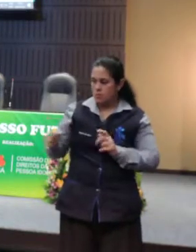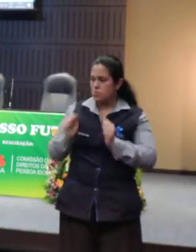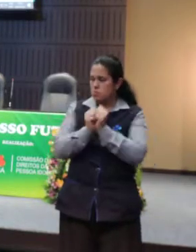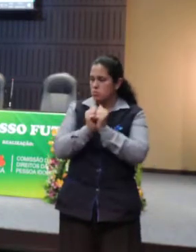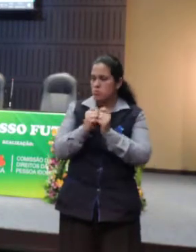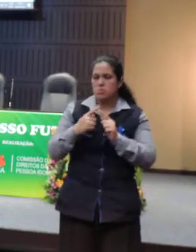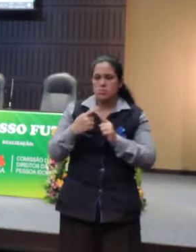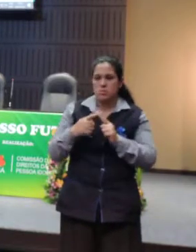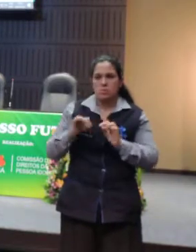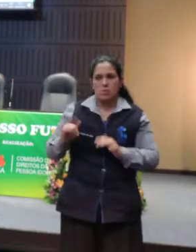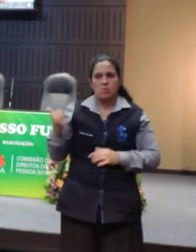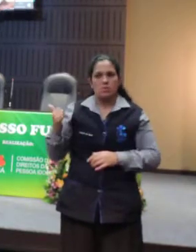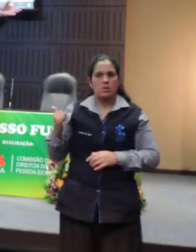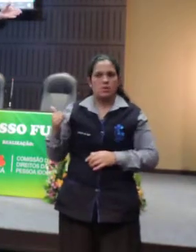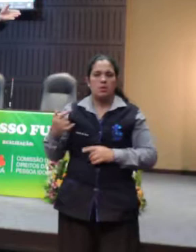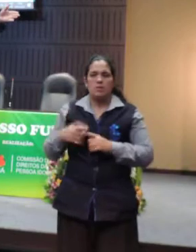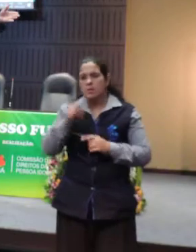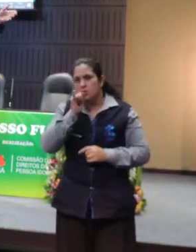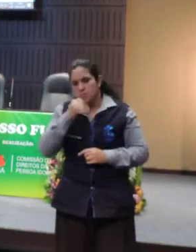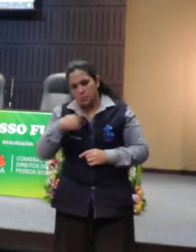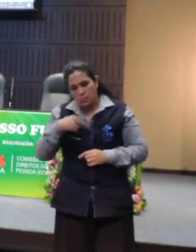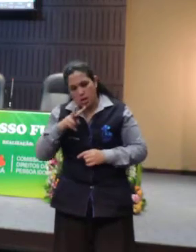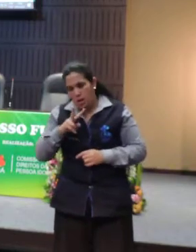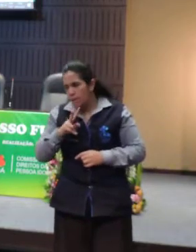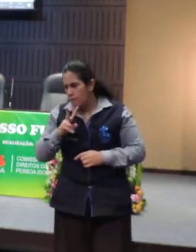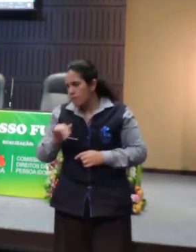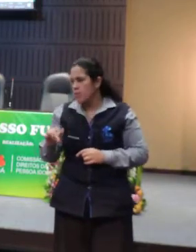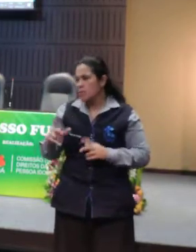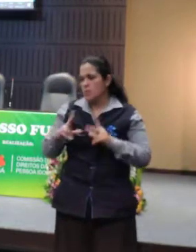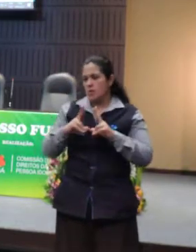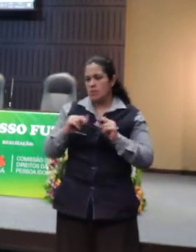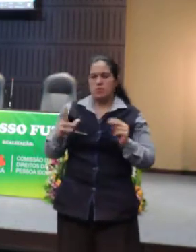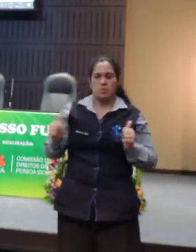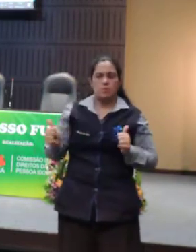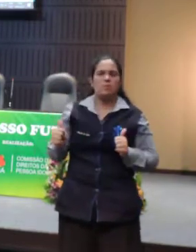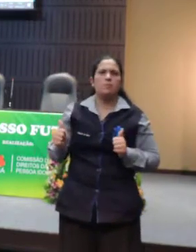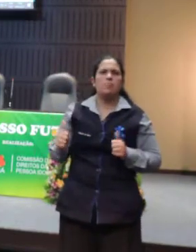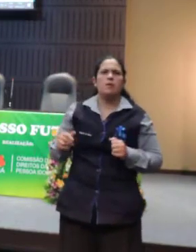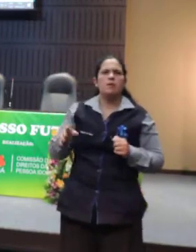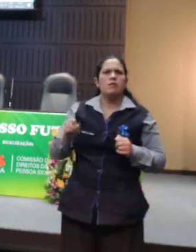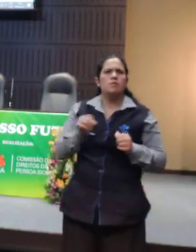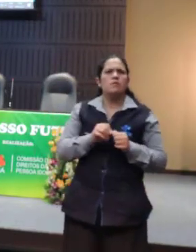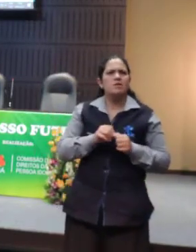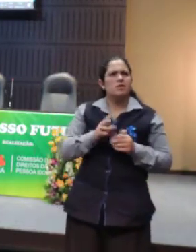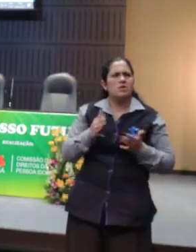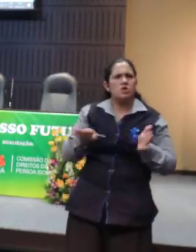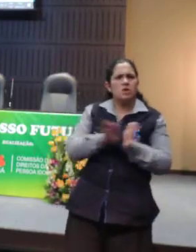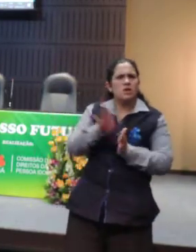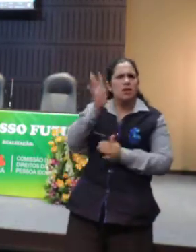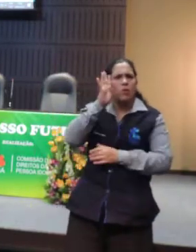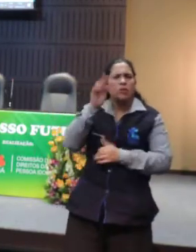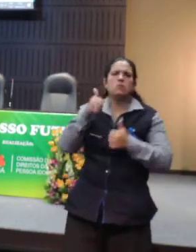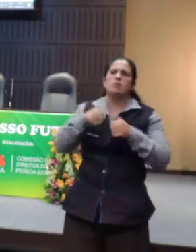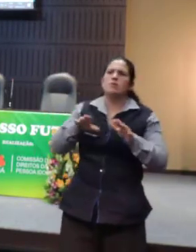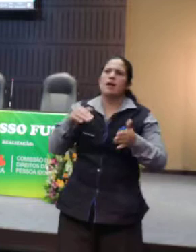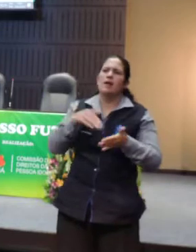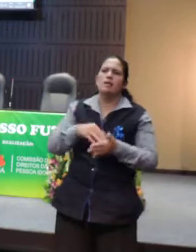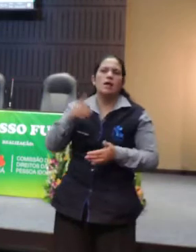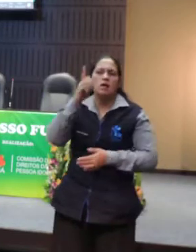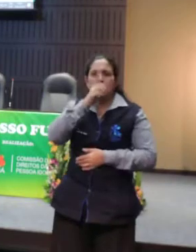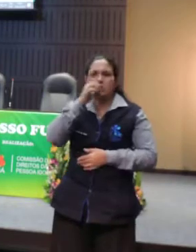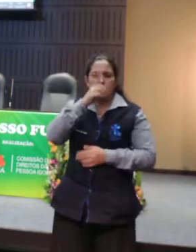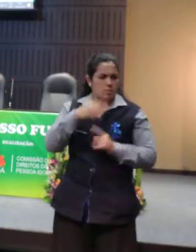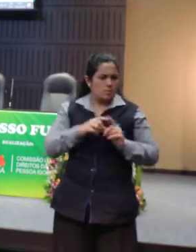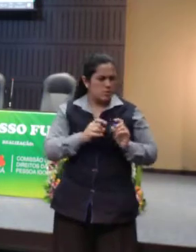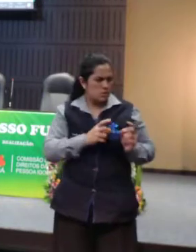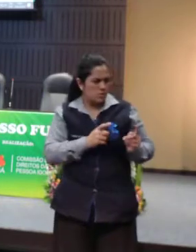pro time. Hoje eu vou descer para Florianópolis. Eu vou ter que chegar na quarta, vamos ficar até domingo. Para que voltar na sexta? Vamos curtir. É, mas se não vender